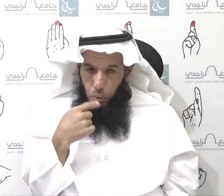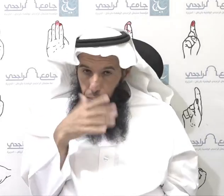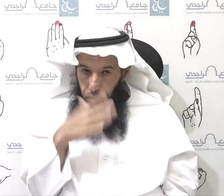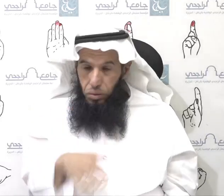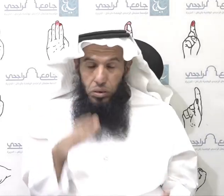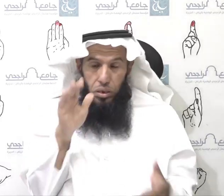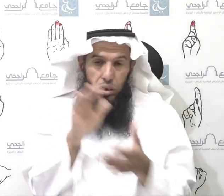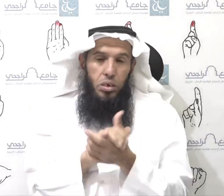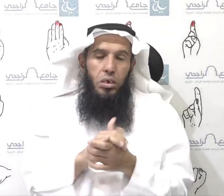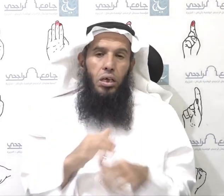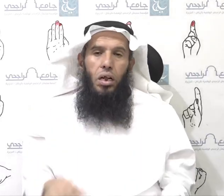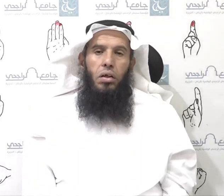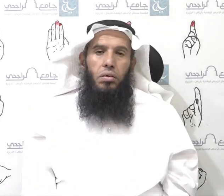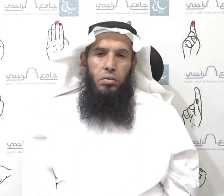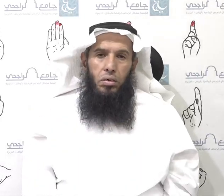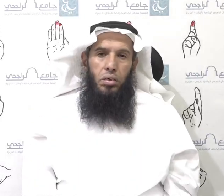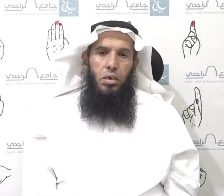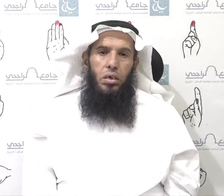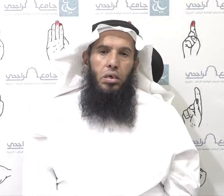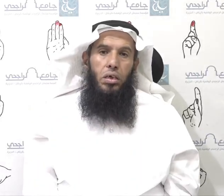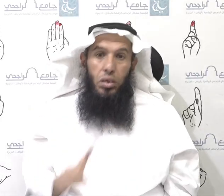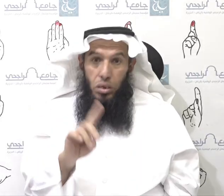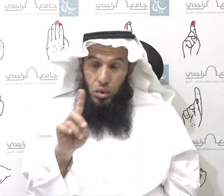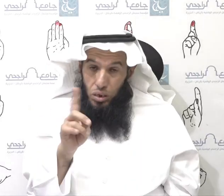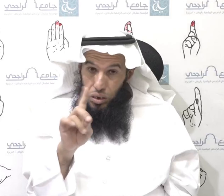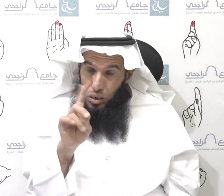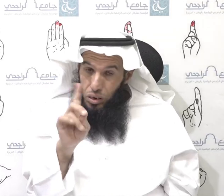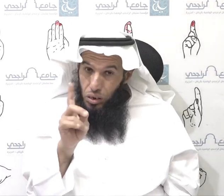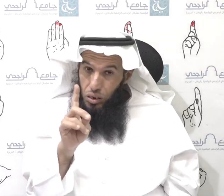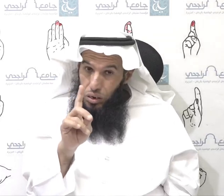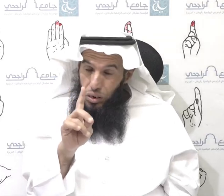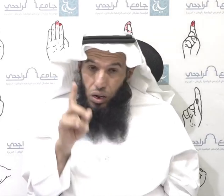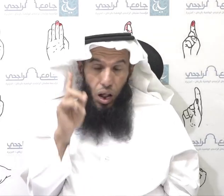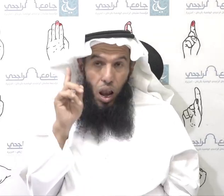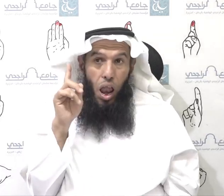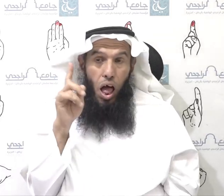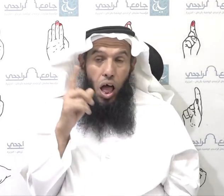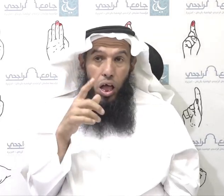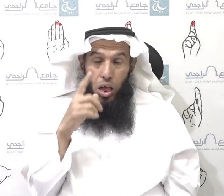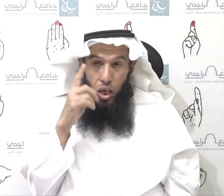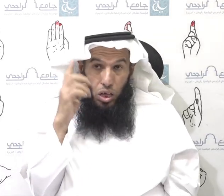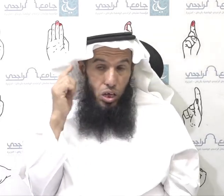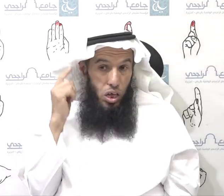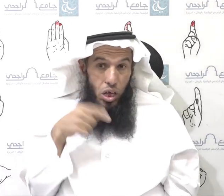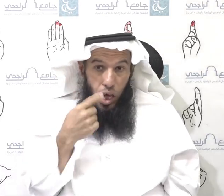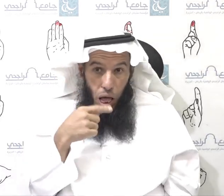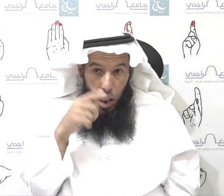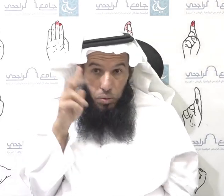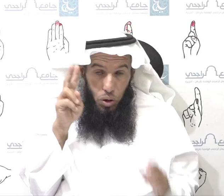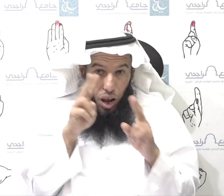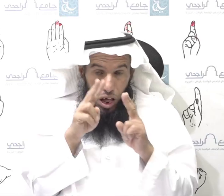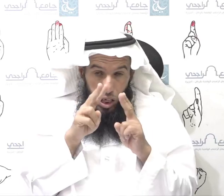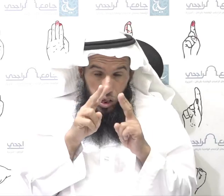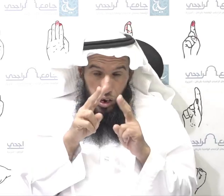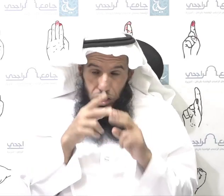الله عليه وسلم: 3 لا يكلمهم الله ولا ينظر إليهم ولا يزكيهم ولهم عذاب